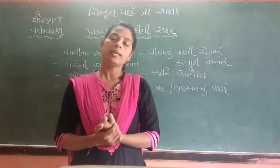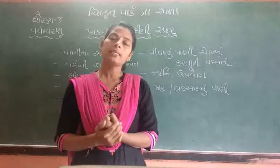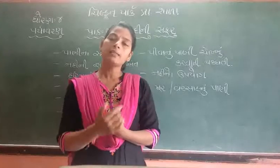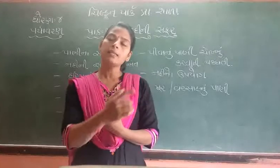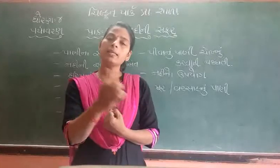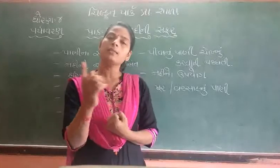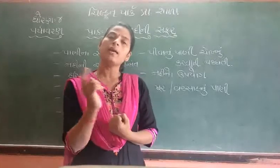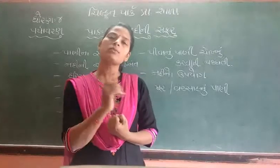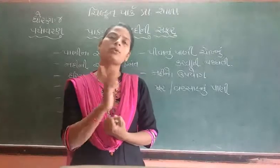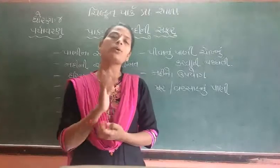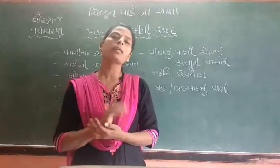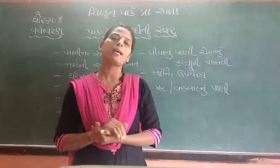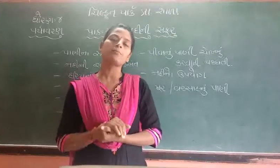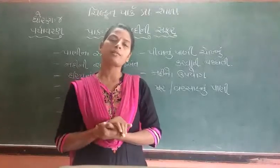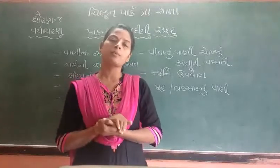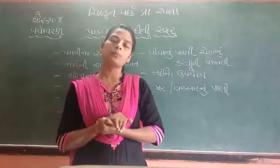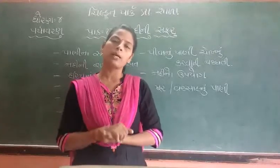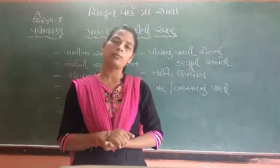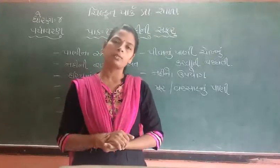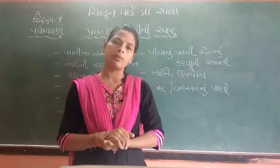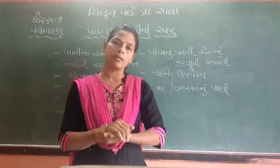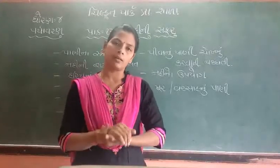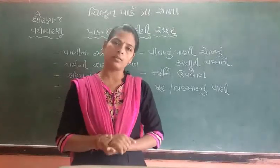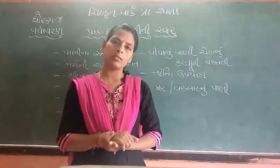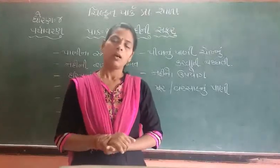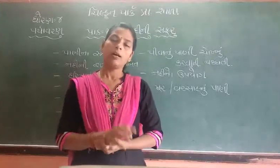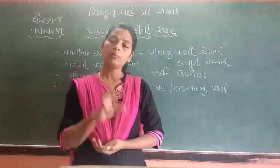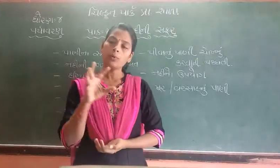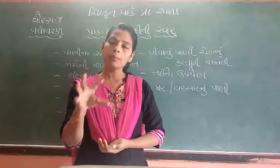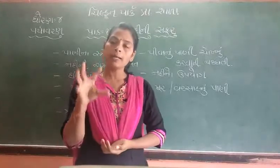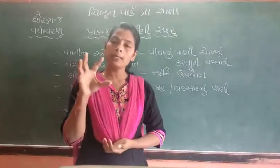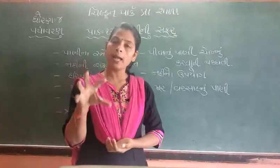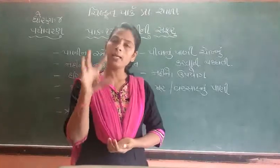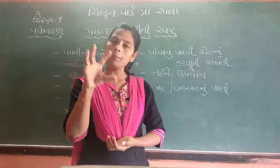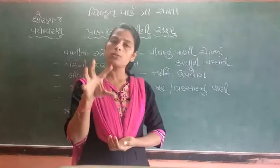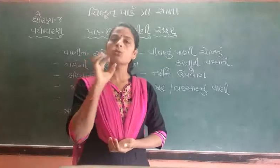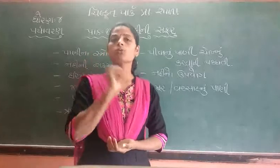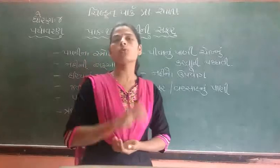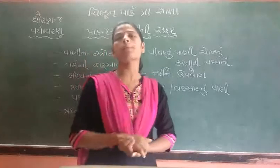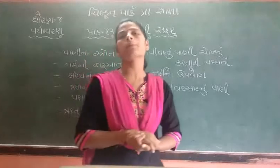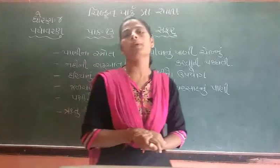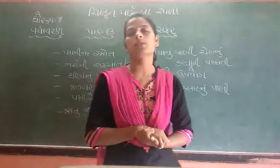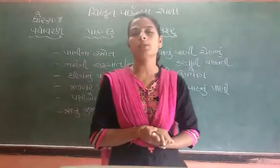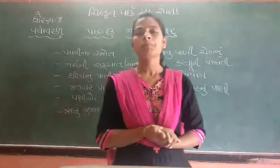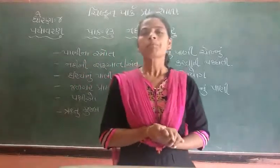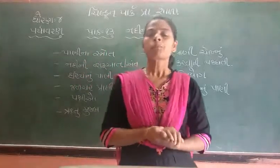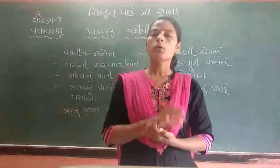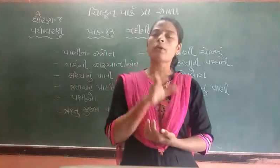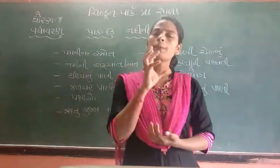જે નદી કે તળાવ સરોવરની આસપાસ જ પોતાનો વસવાટ કરે છે, અને મોટે ભાગે ત્યાં એ પક્ષીઓ જોવા પણ મળે છે. તો એવા